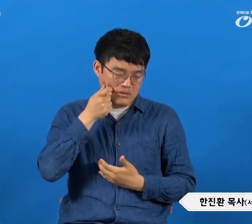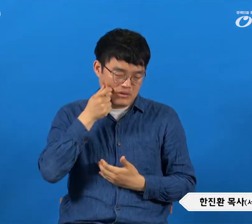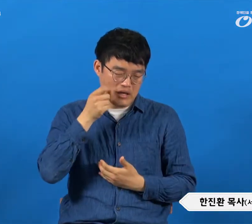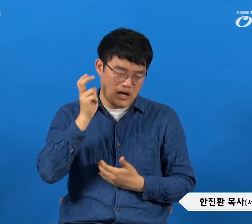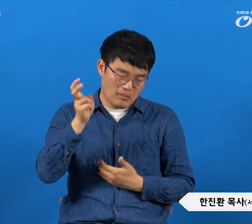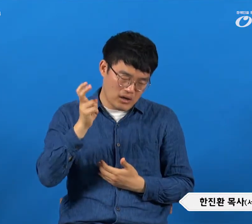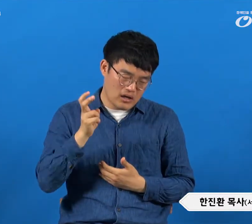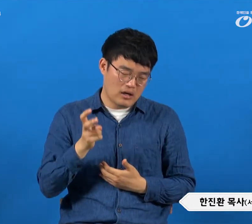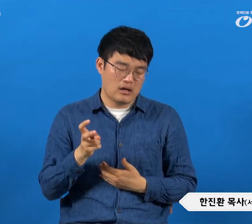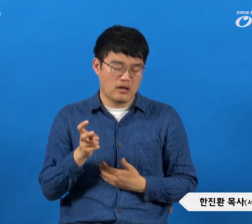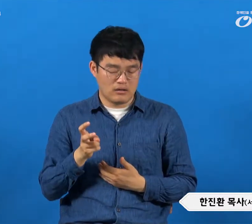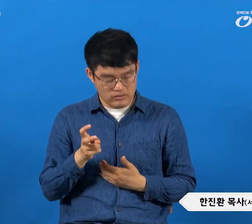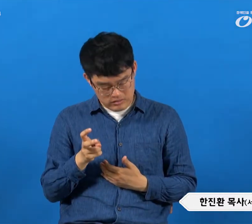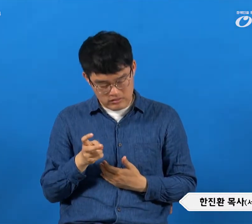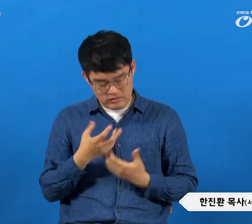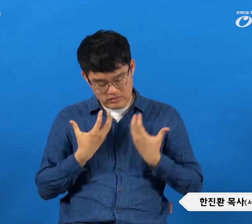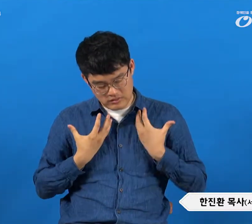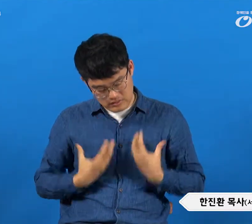틀림없어.